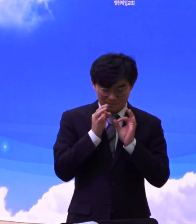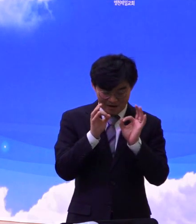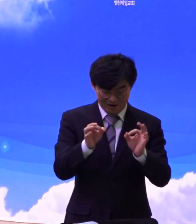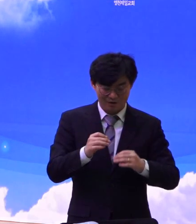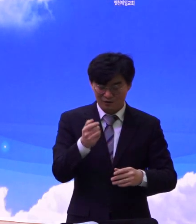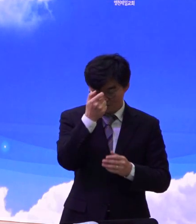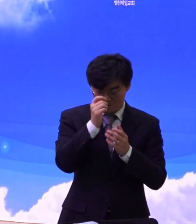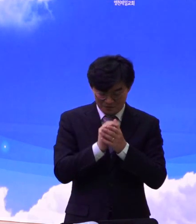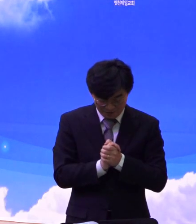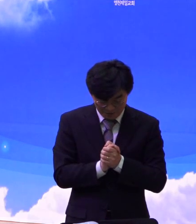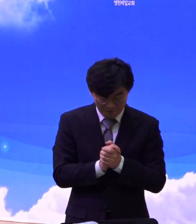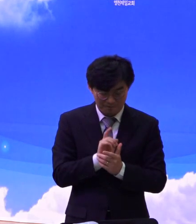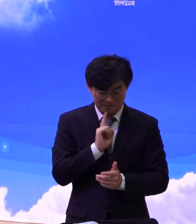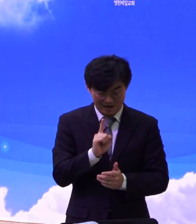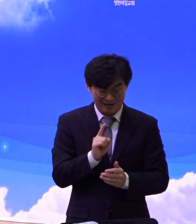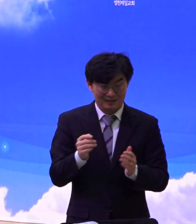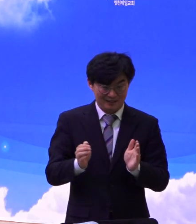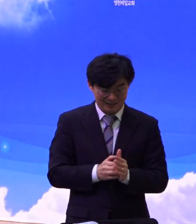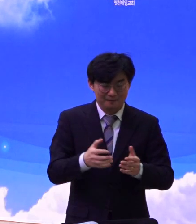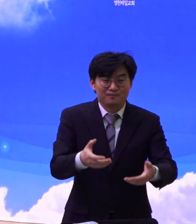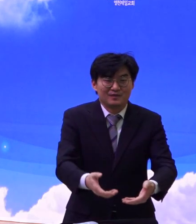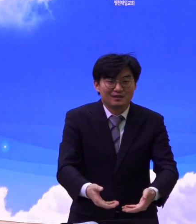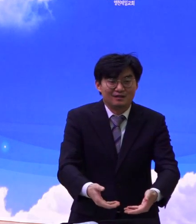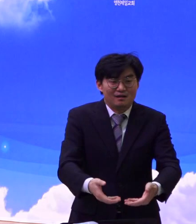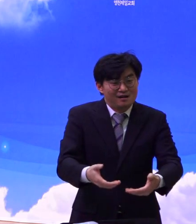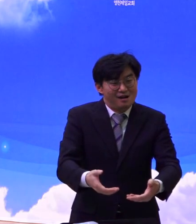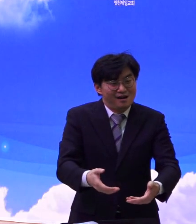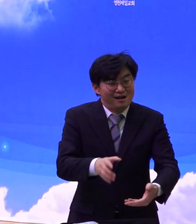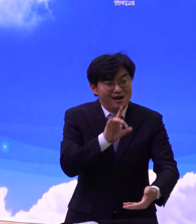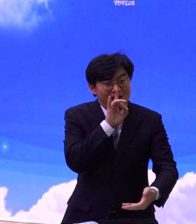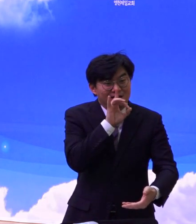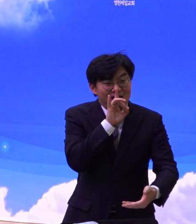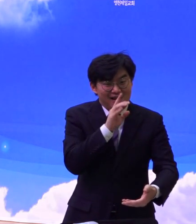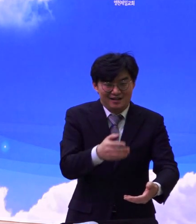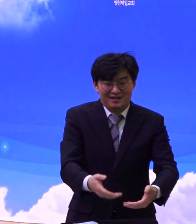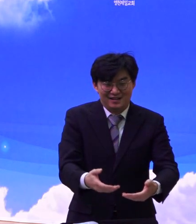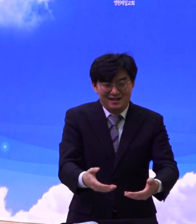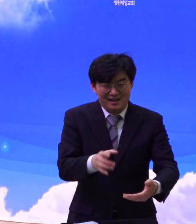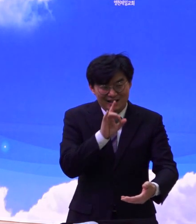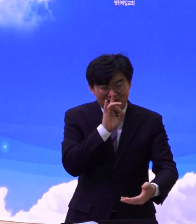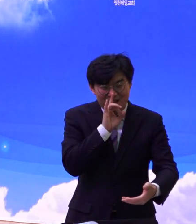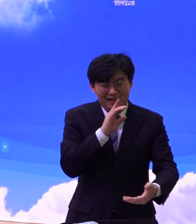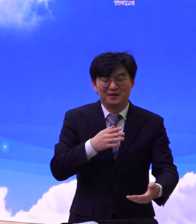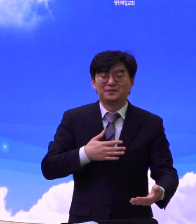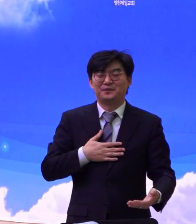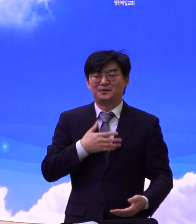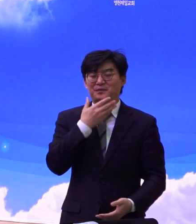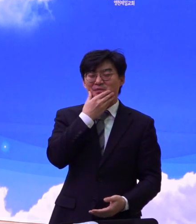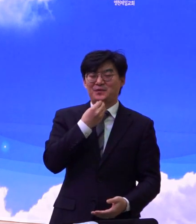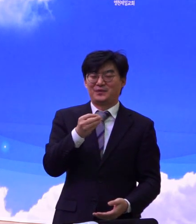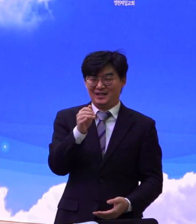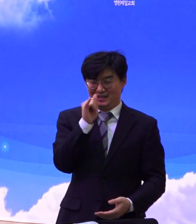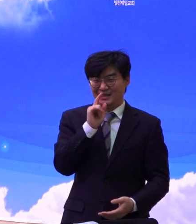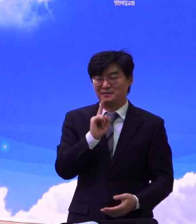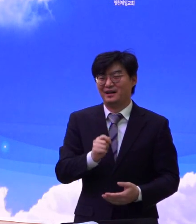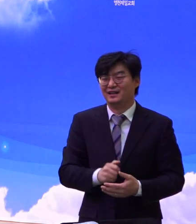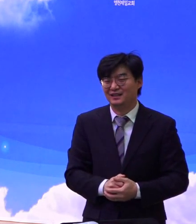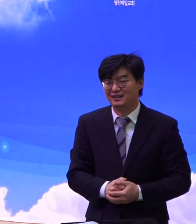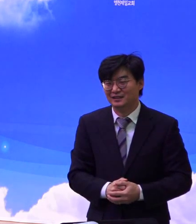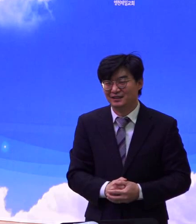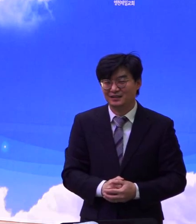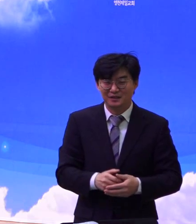말한 다음에 이 돌을 들었을 때 이 돌이 무거워서 안 들리면 그 사람의 그 간절함이 너무나